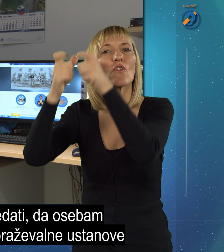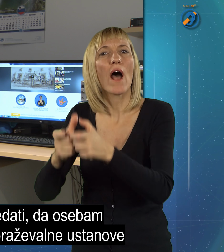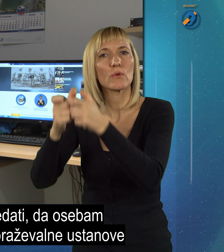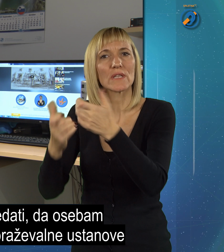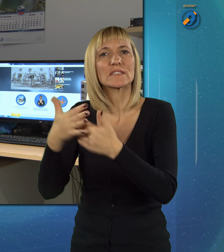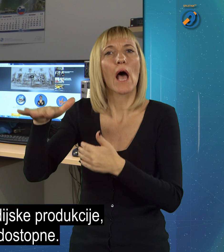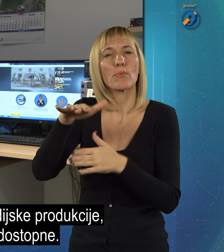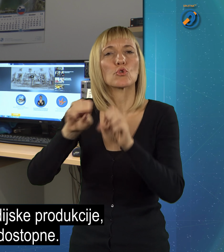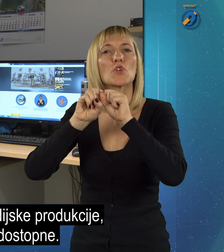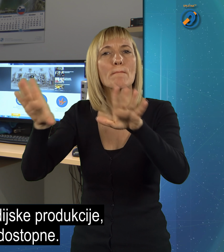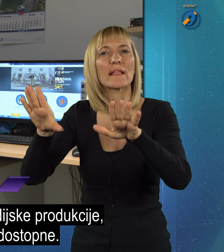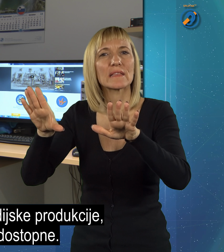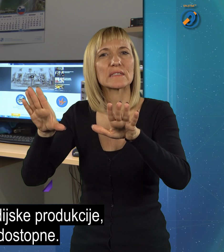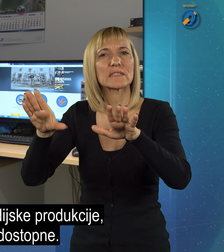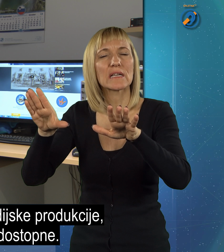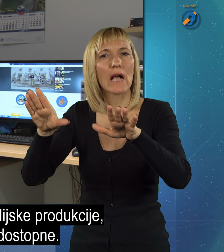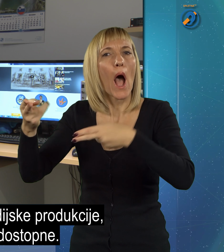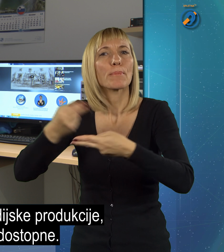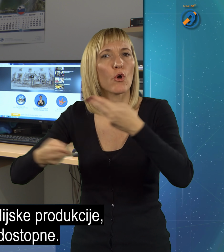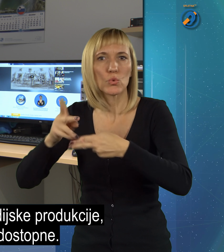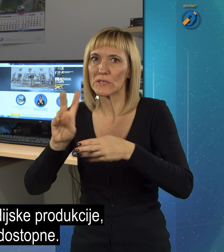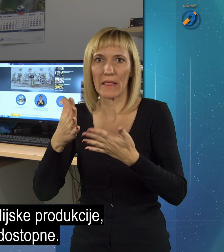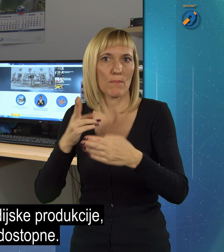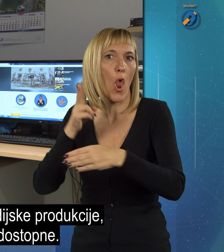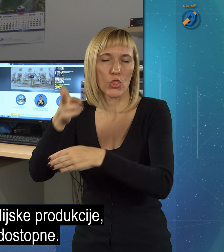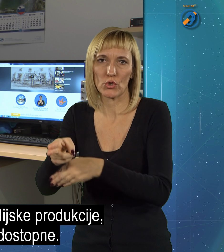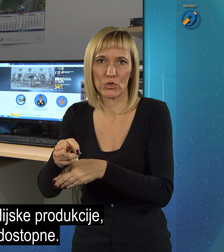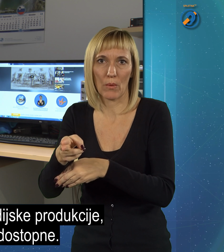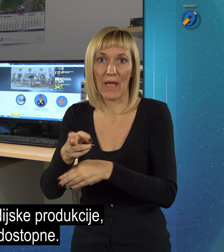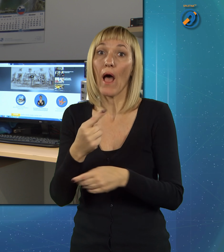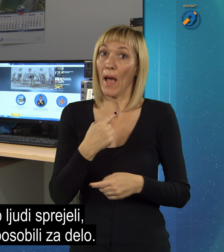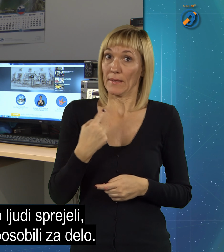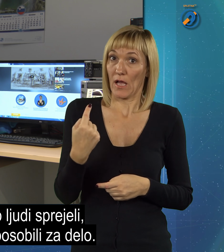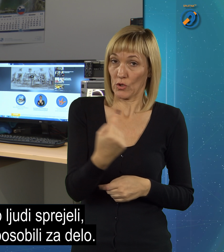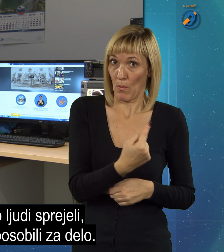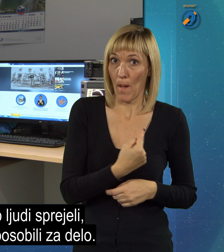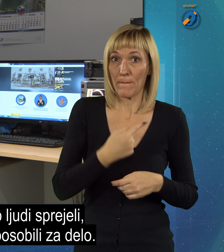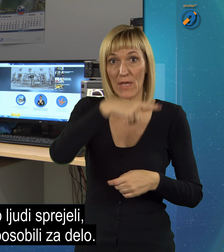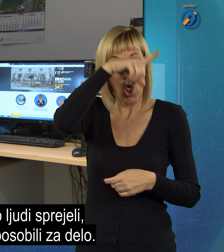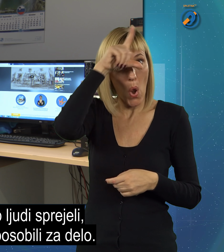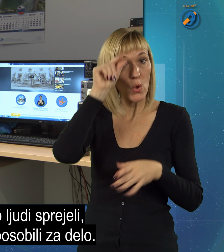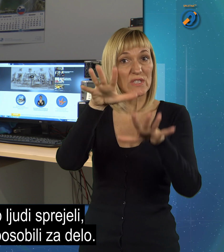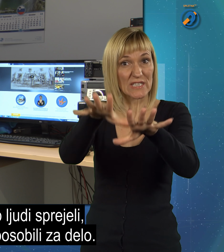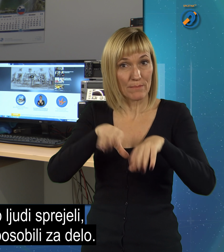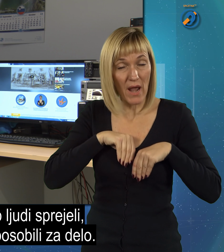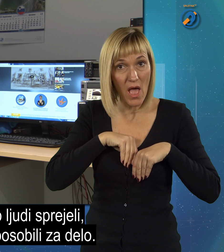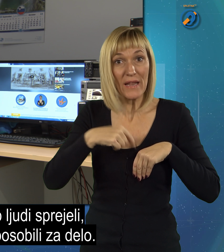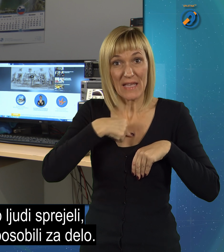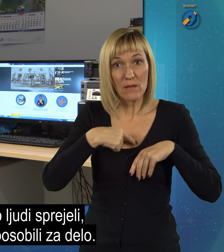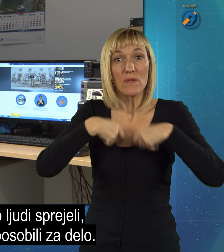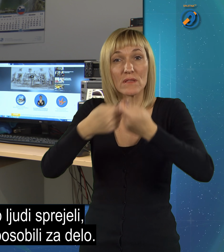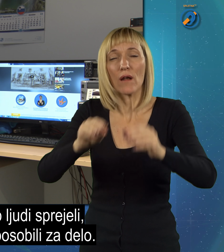izobraževalne ustanove za področje medijske produkcije niso bile dostopne. Tako da smo pravzaprav ljudi